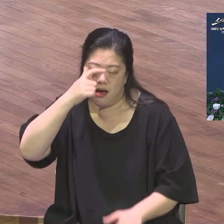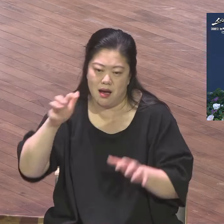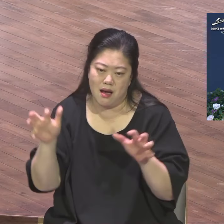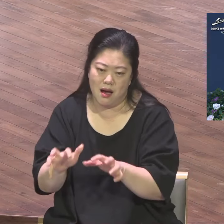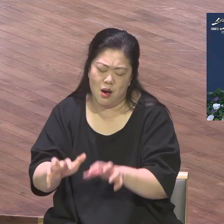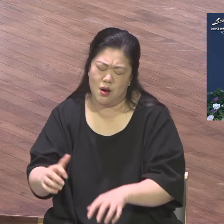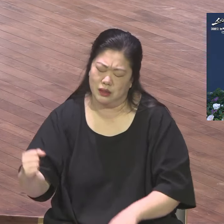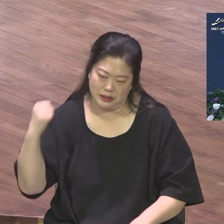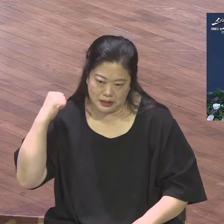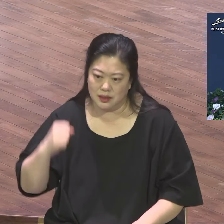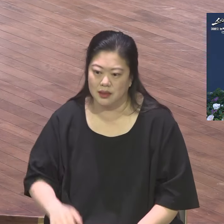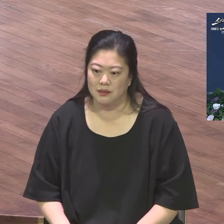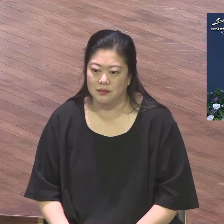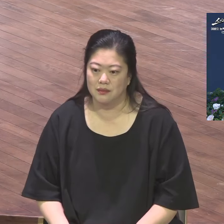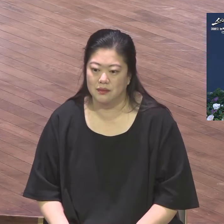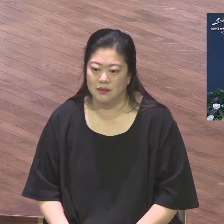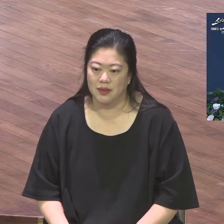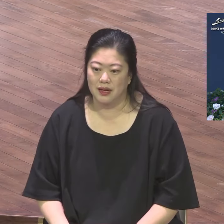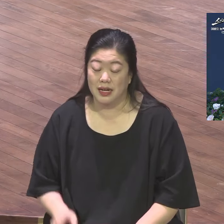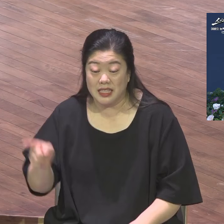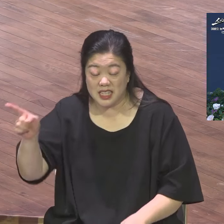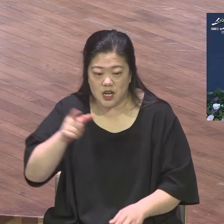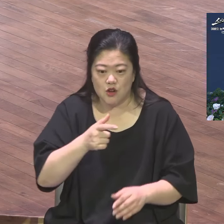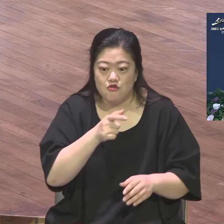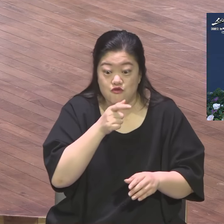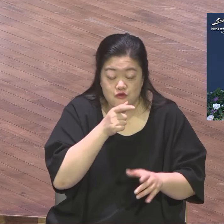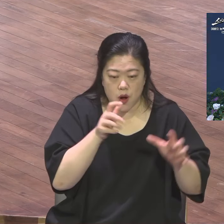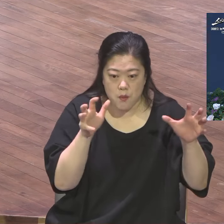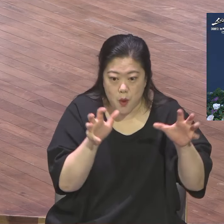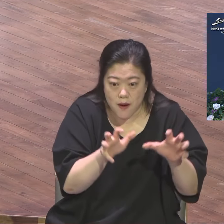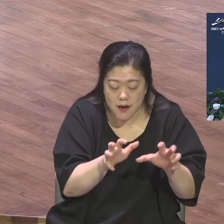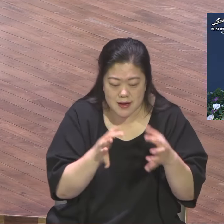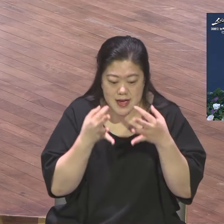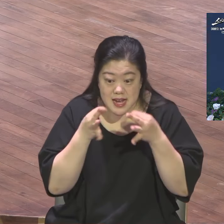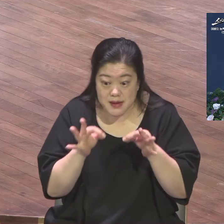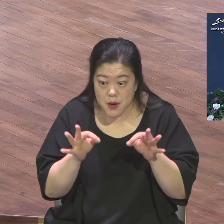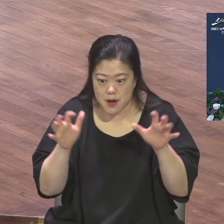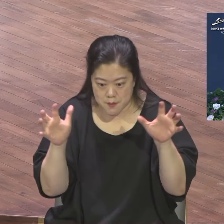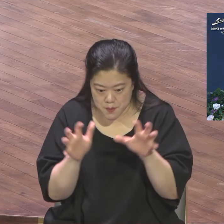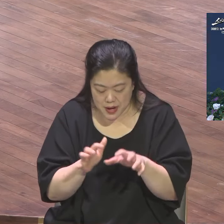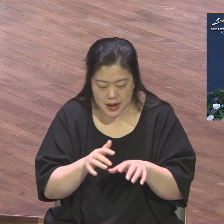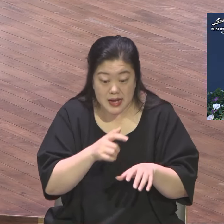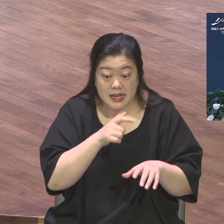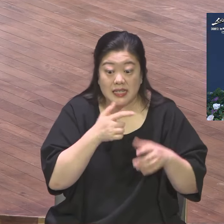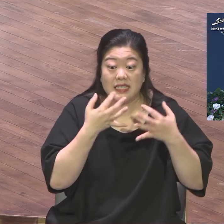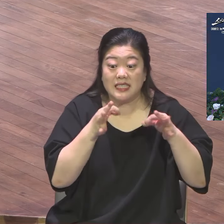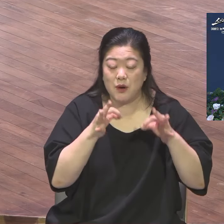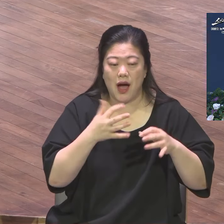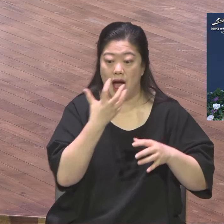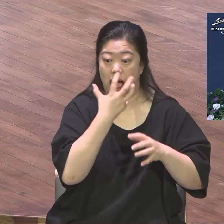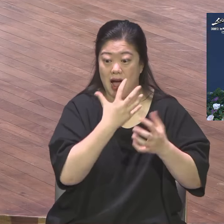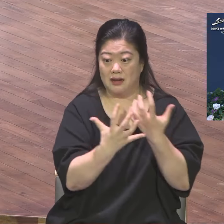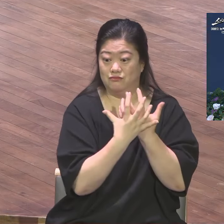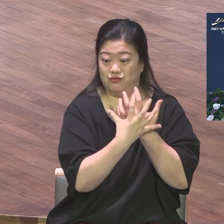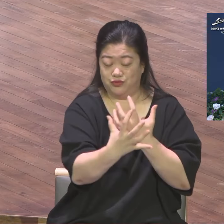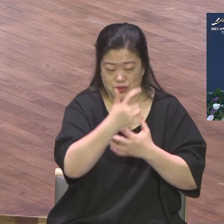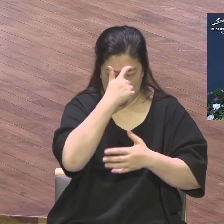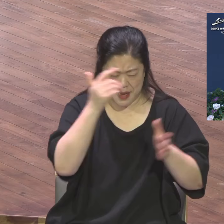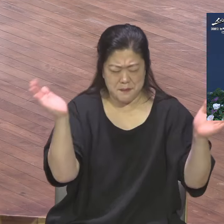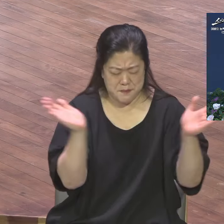예배를 막 두 번씩 세 번씩 수요 예배 마치고 수요 예배 막 또 하고 금요 예배 마치고 또 하고 그리고 집에 1시 2시